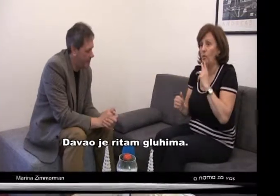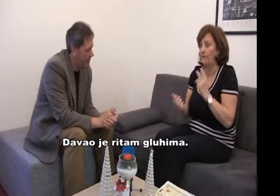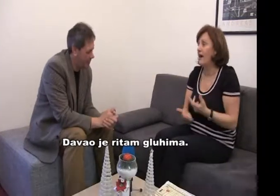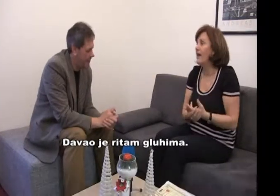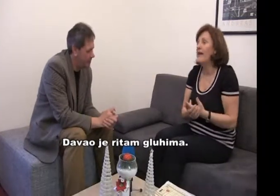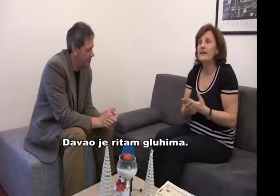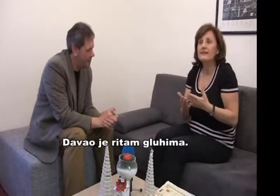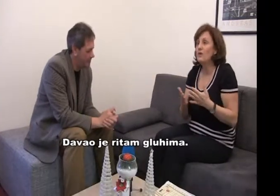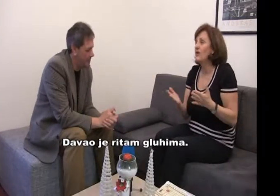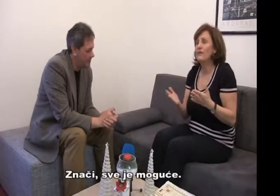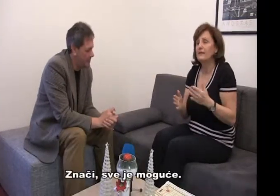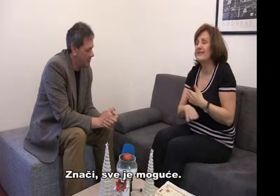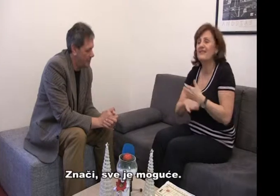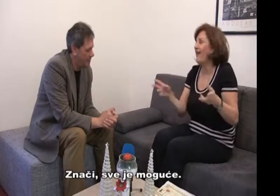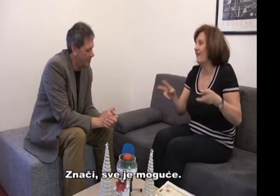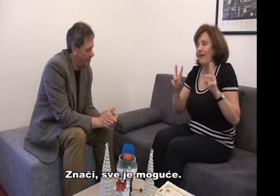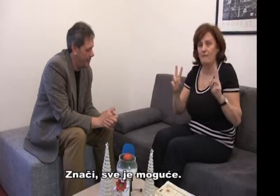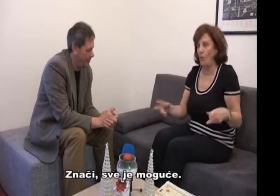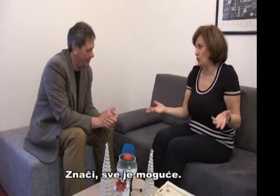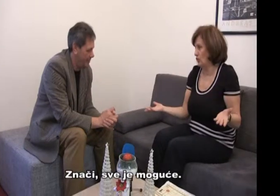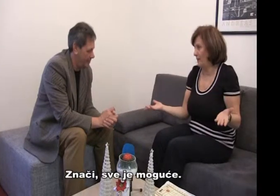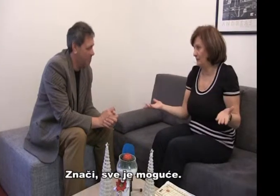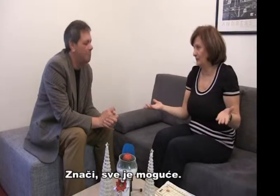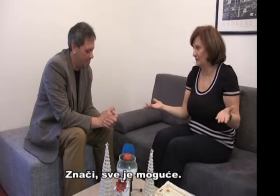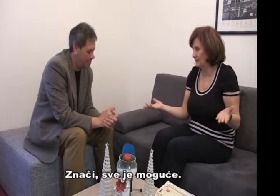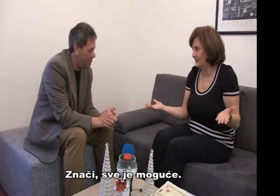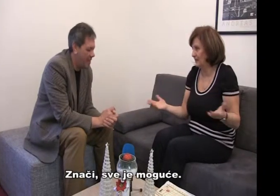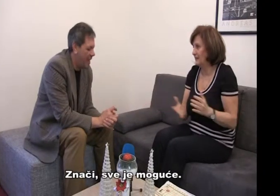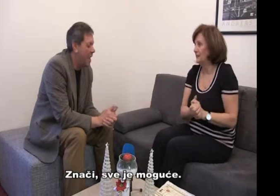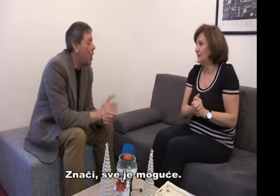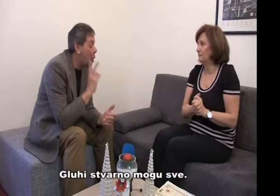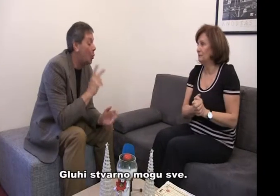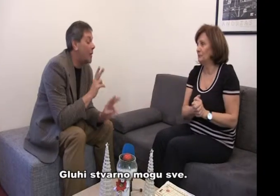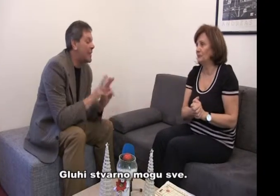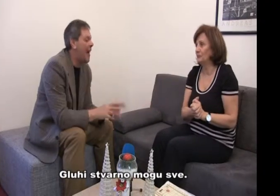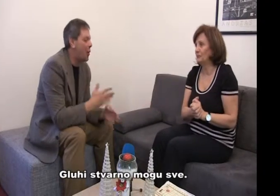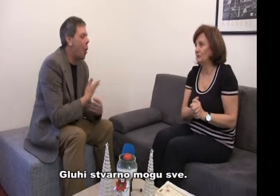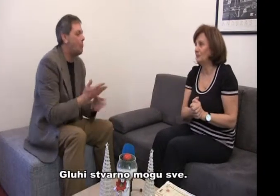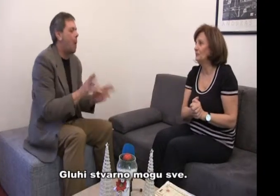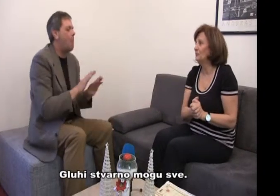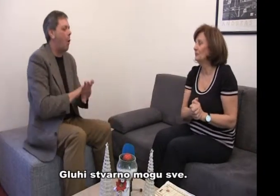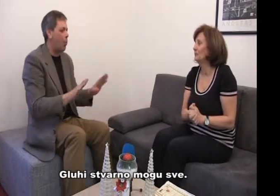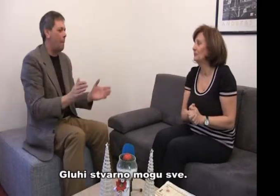gluhima. Znači, sve je moguće. Gluhi stvarno mogu